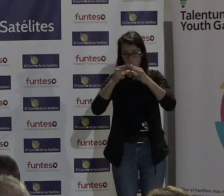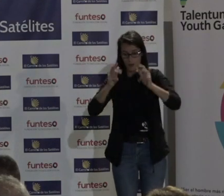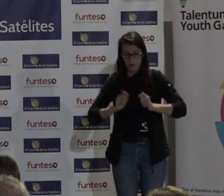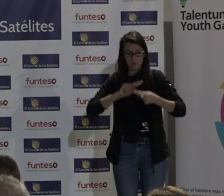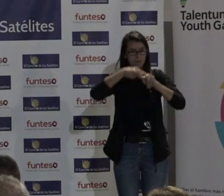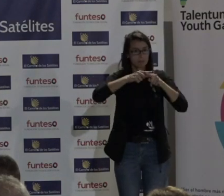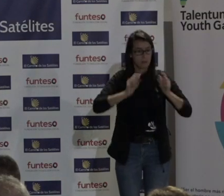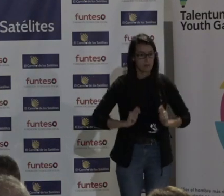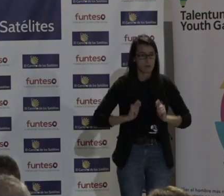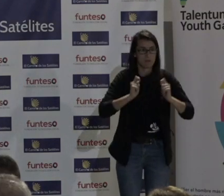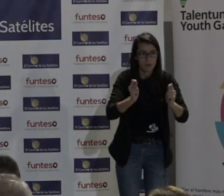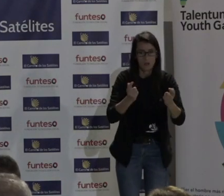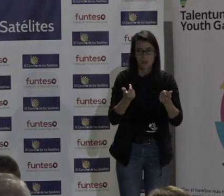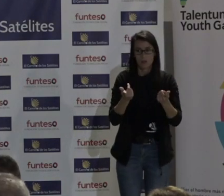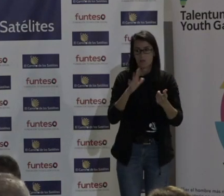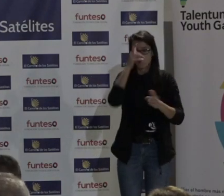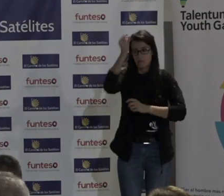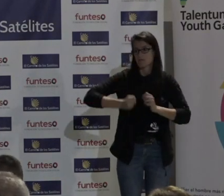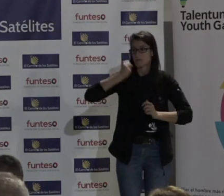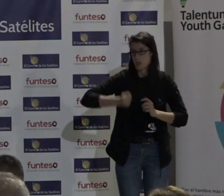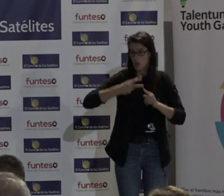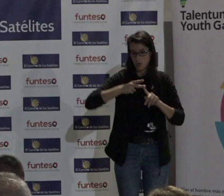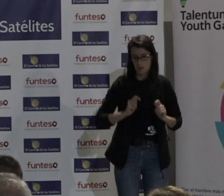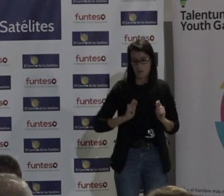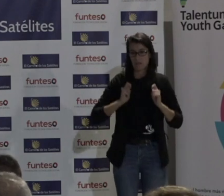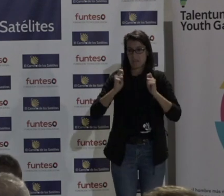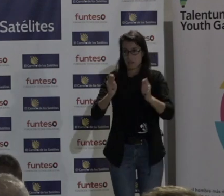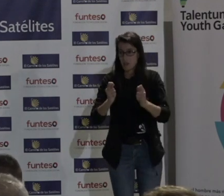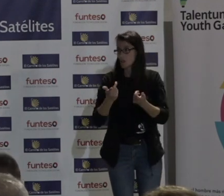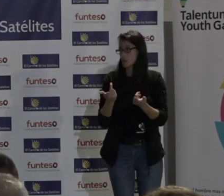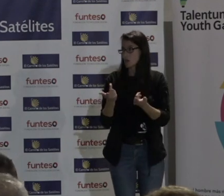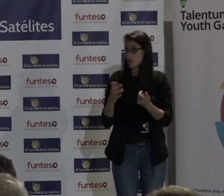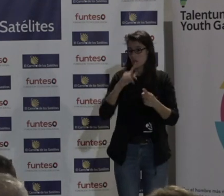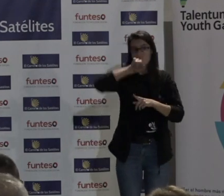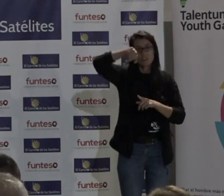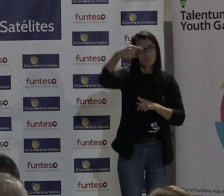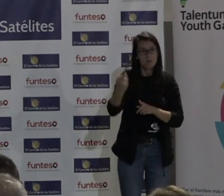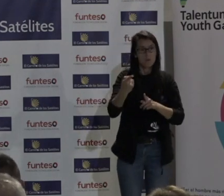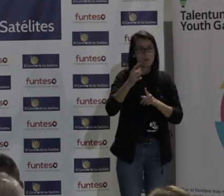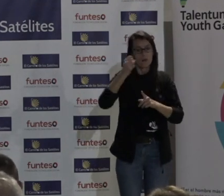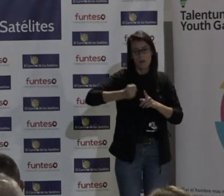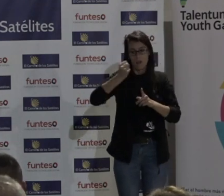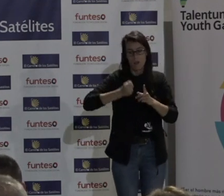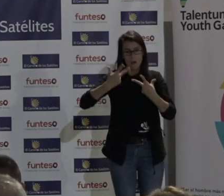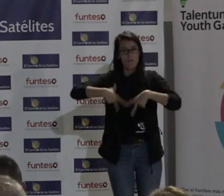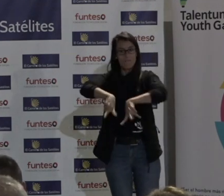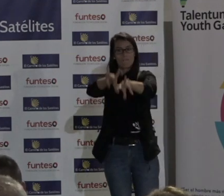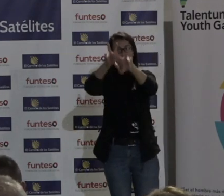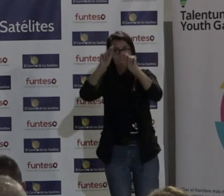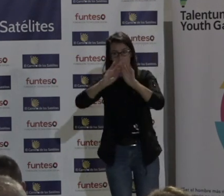proporcionar herramientas a esos peregrinos para que cuando vuelvan a casa, cuando vuelvan a